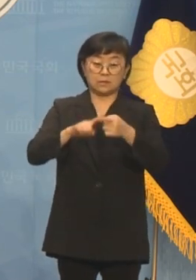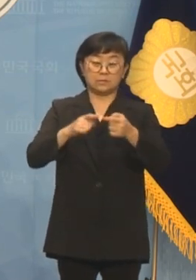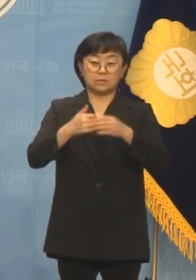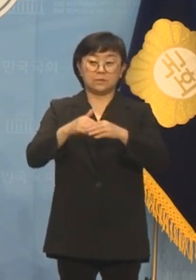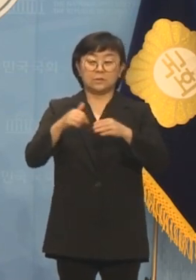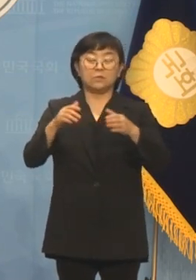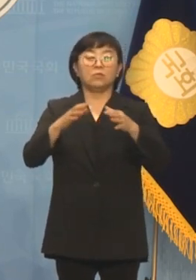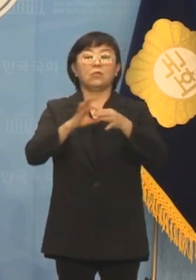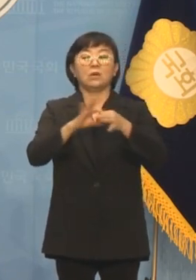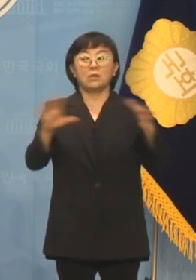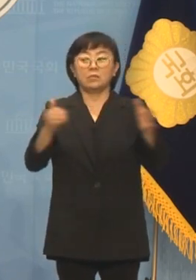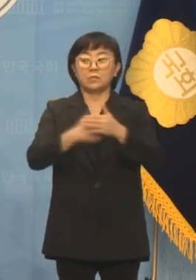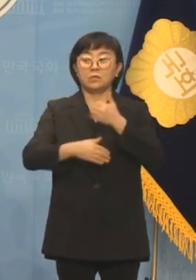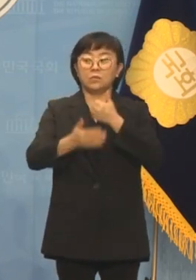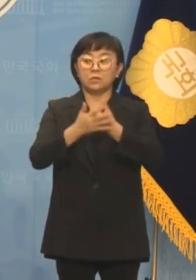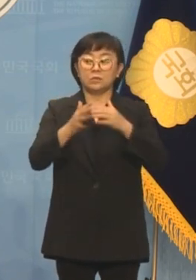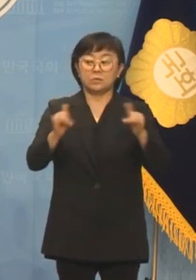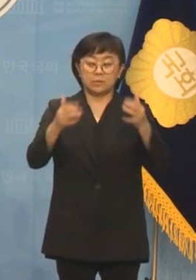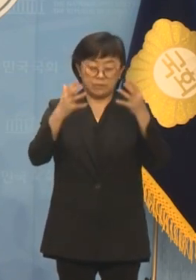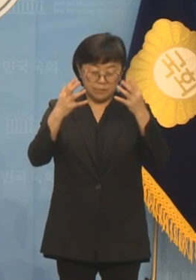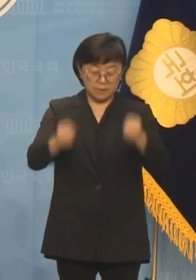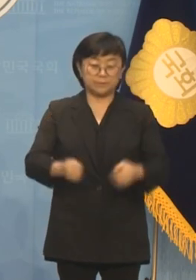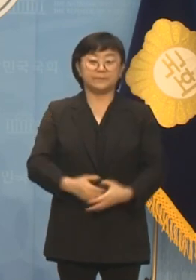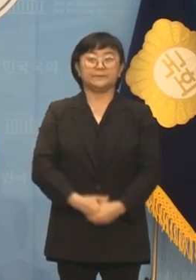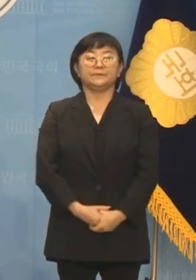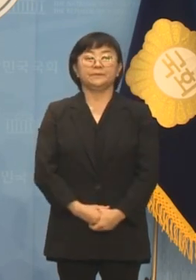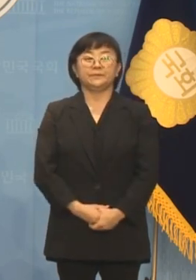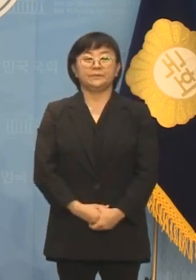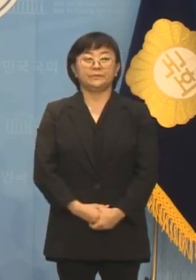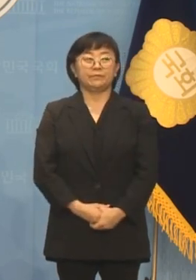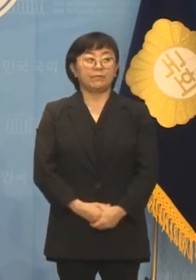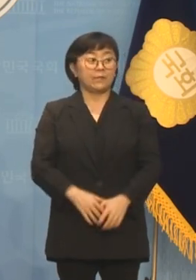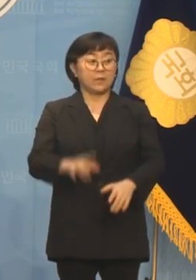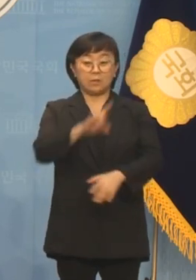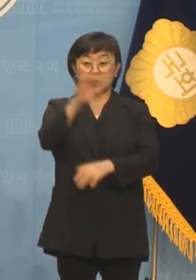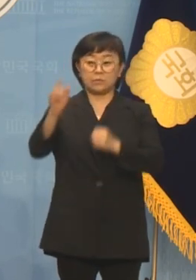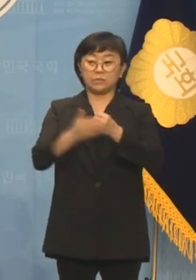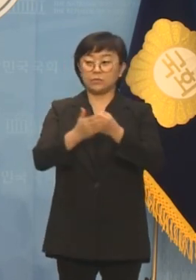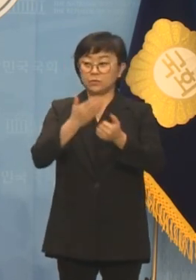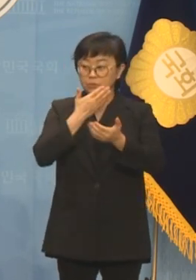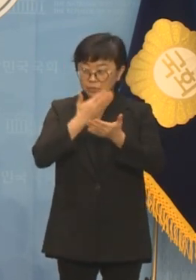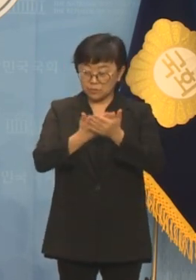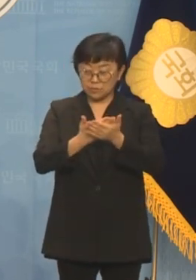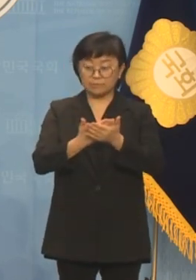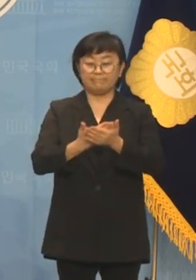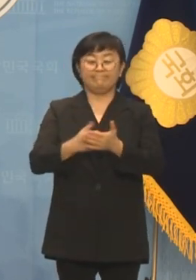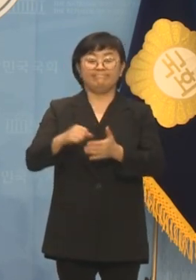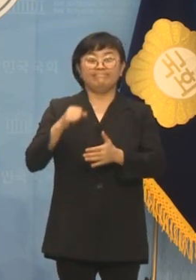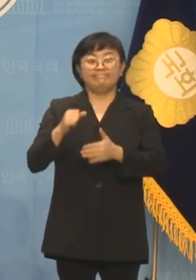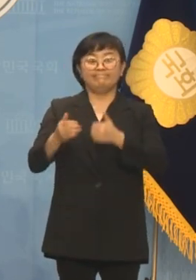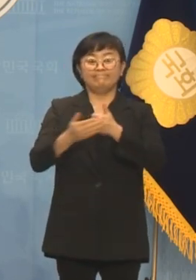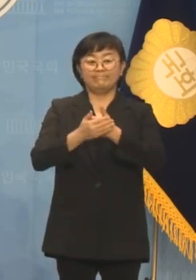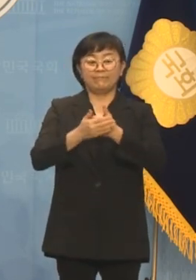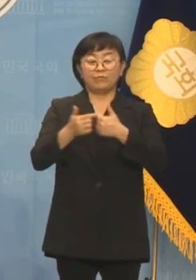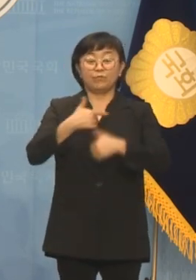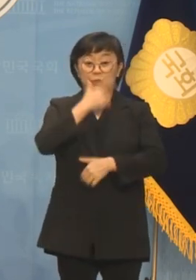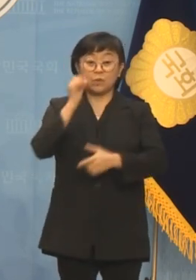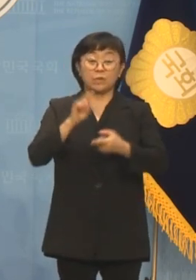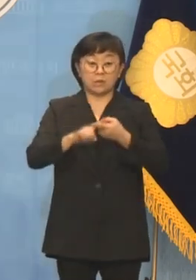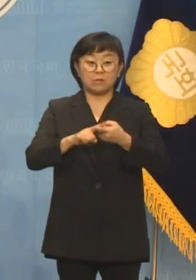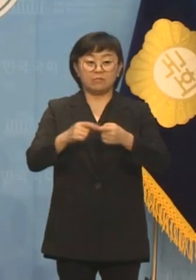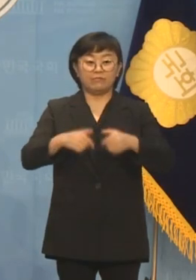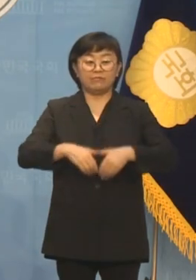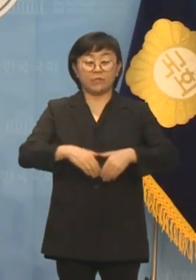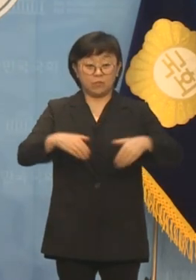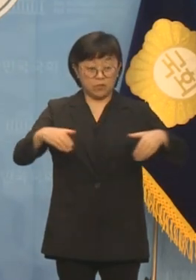상관없이 도와주신 분들도 굉장히 많습니다. 한 분 한 분이 소중하고 든든했습니다. 부족했던 부분은